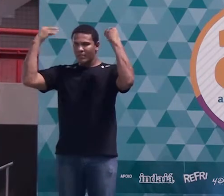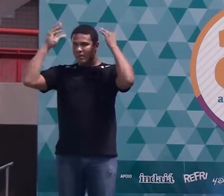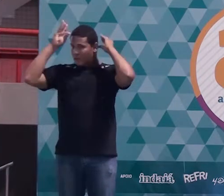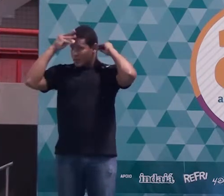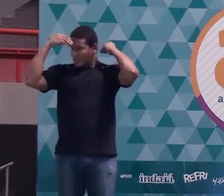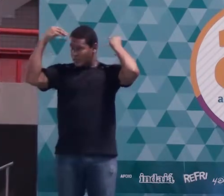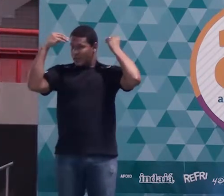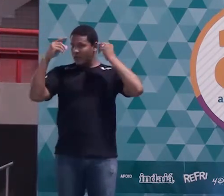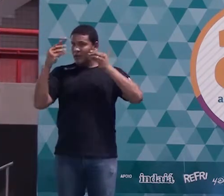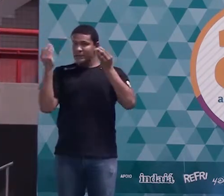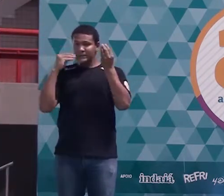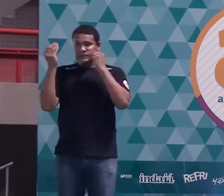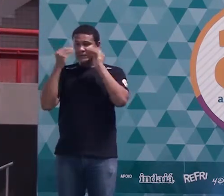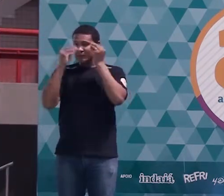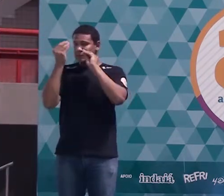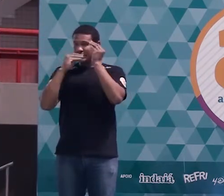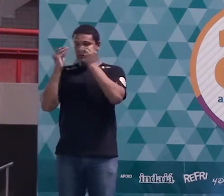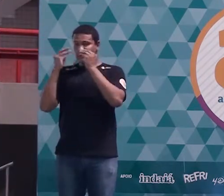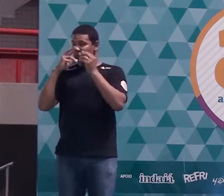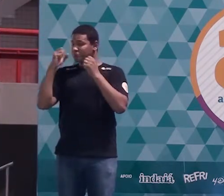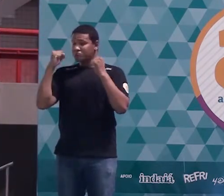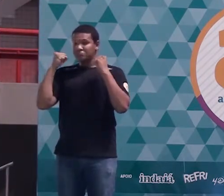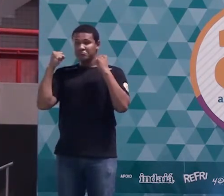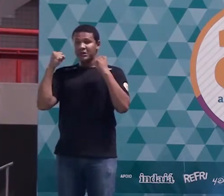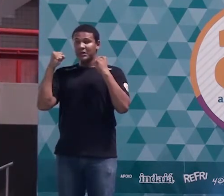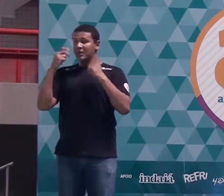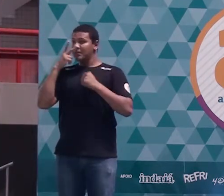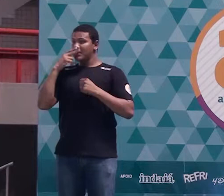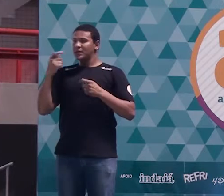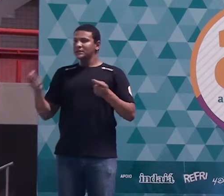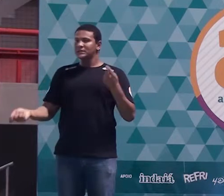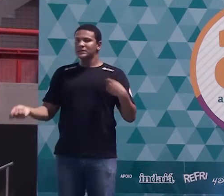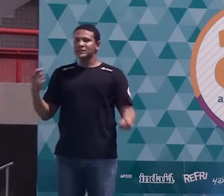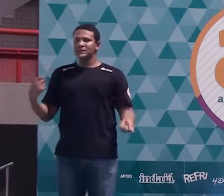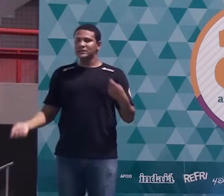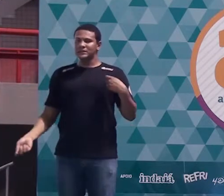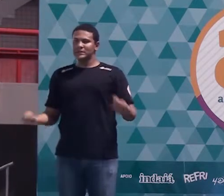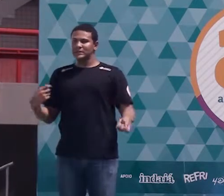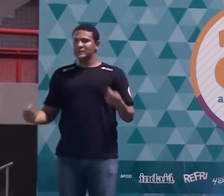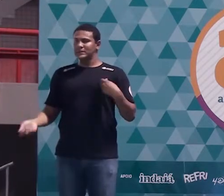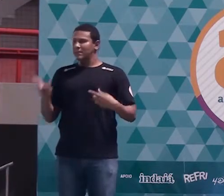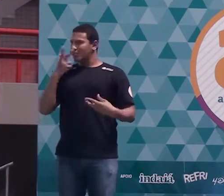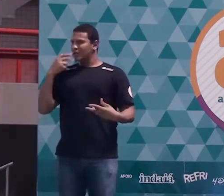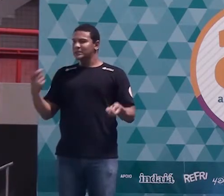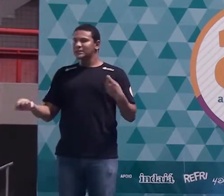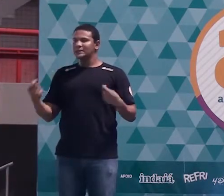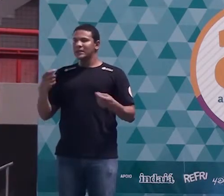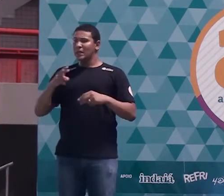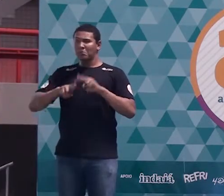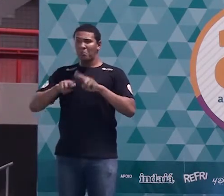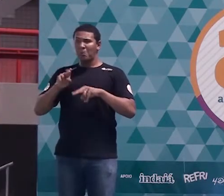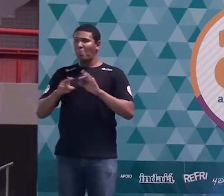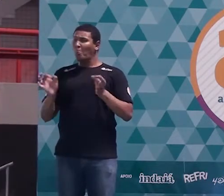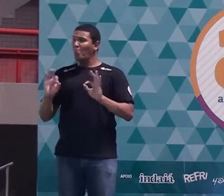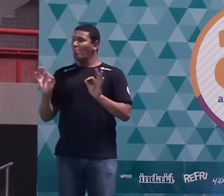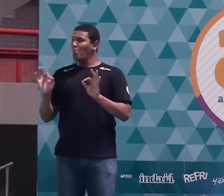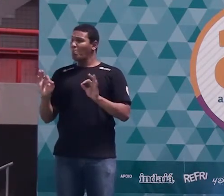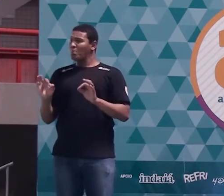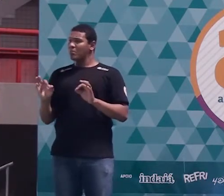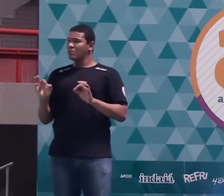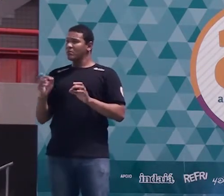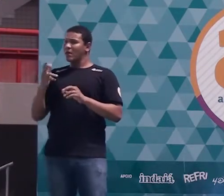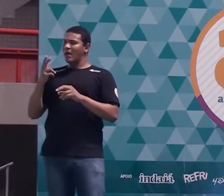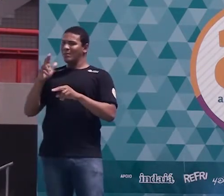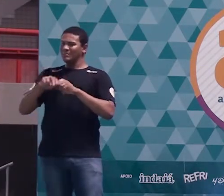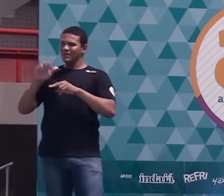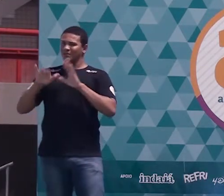uma maquiagem tão forte que parecia que ela ia para uma quadrilha, dançar quadrilha, e nem era São João. Então, às vezes, a pessoa